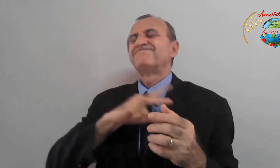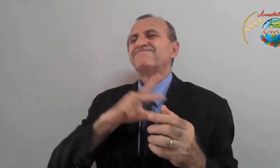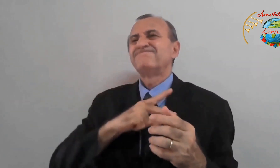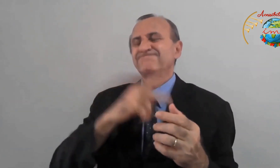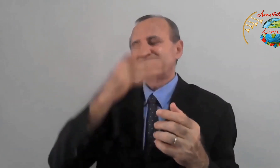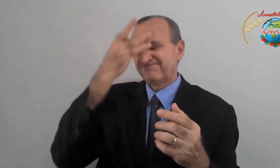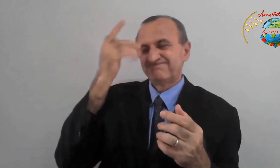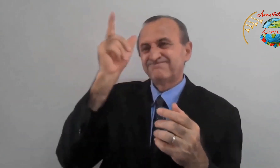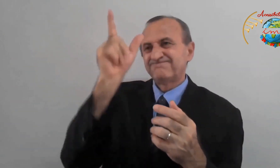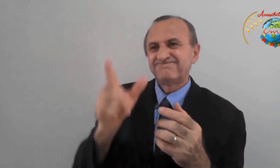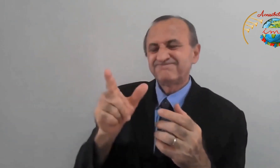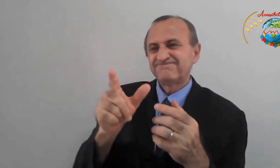humana.